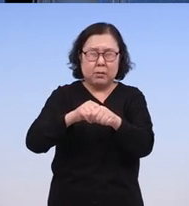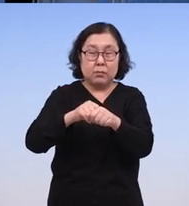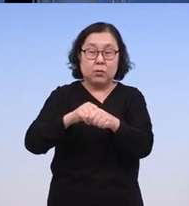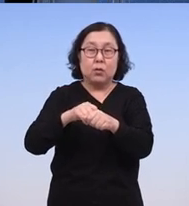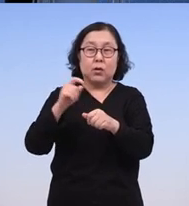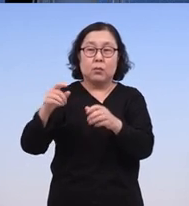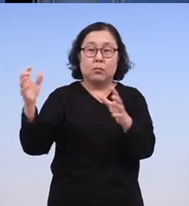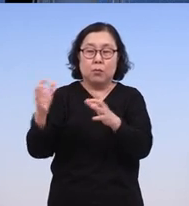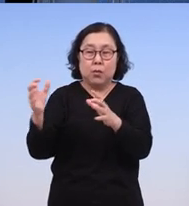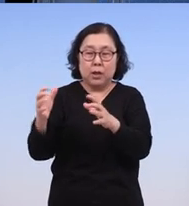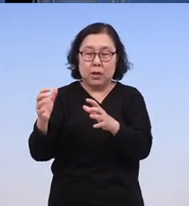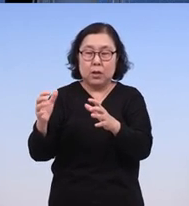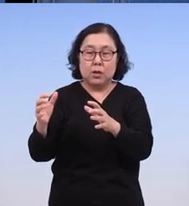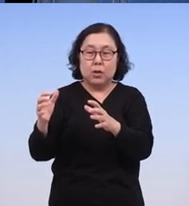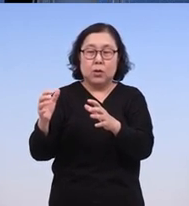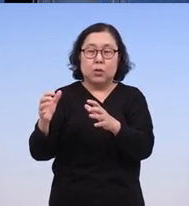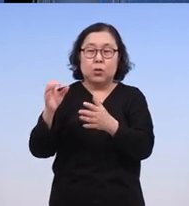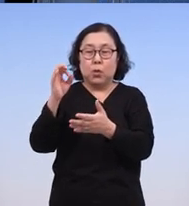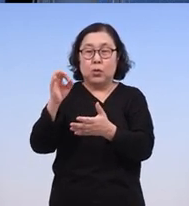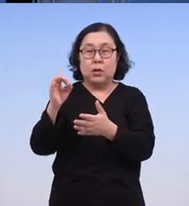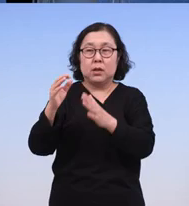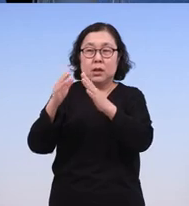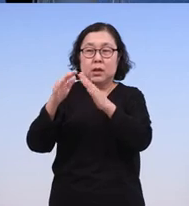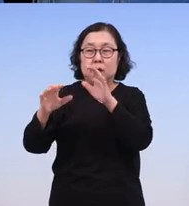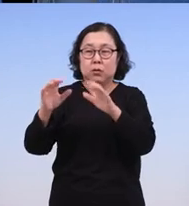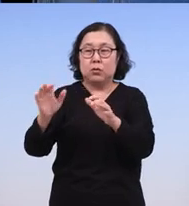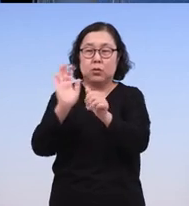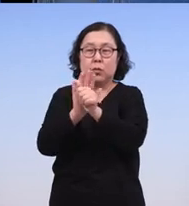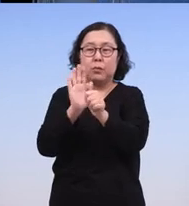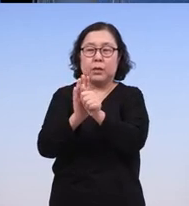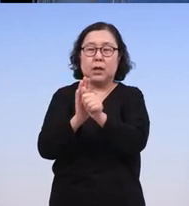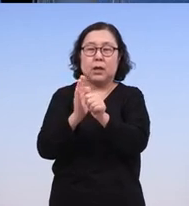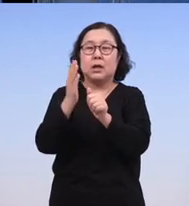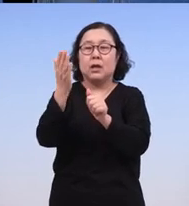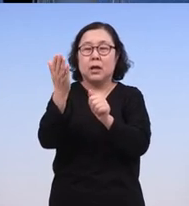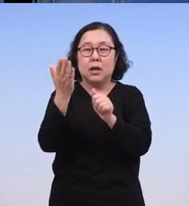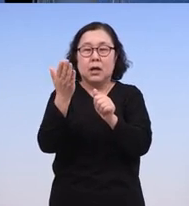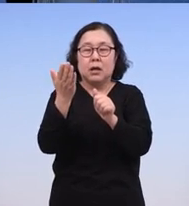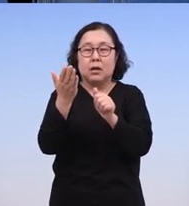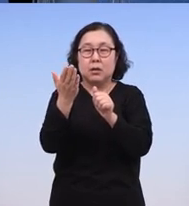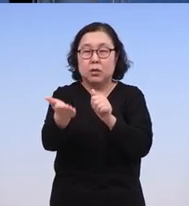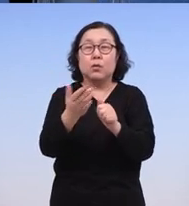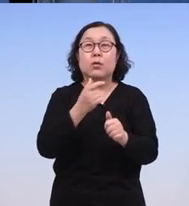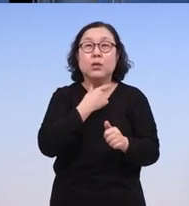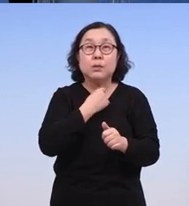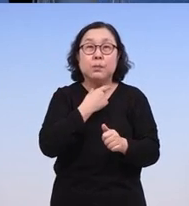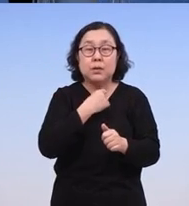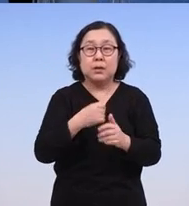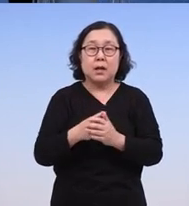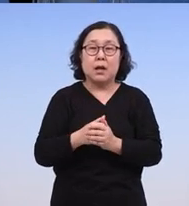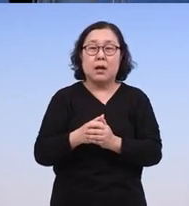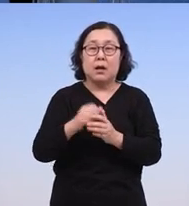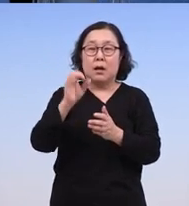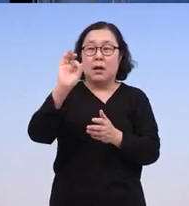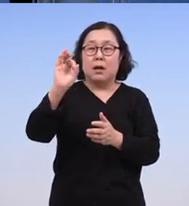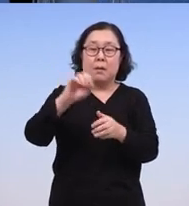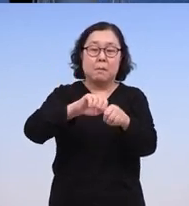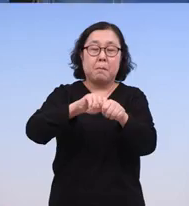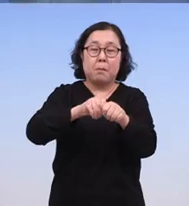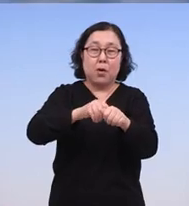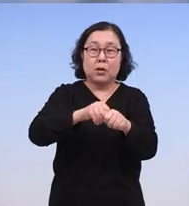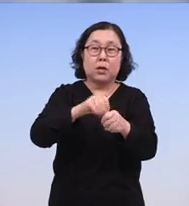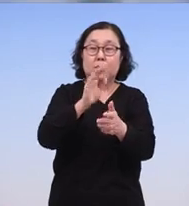걸 가지고 이 모이는 돈은 이웃 돕기 하려고 했는데 이런 벌금이 없네요. 다 섣버렸다는